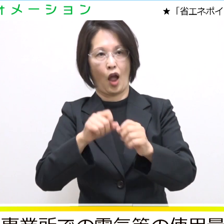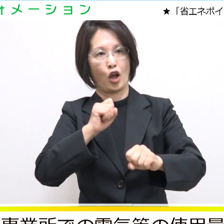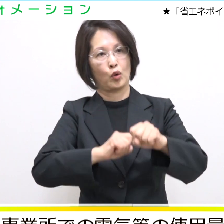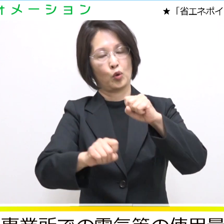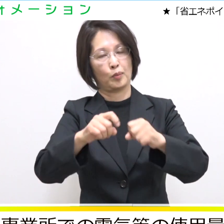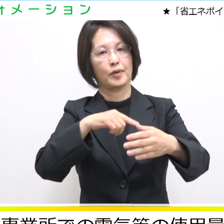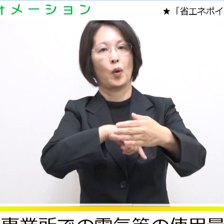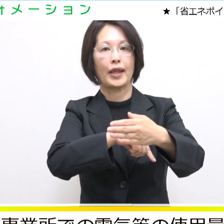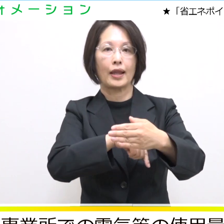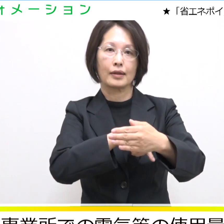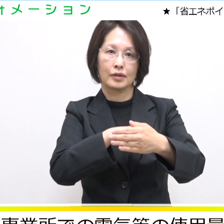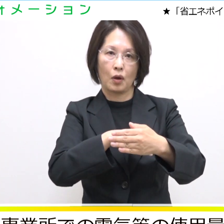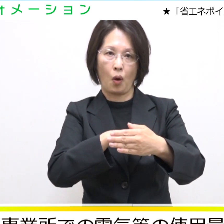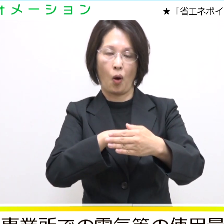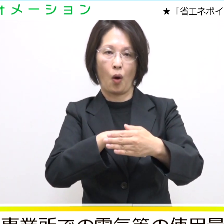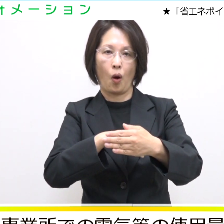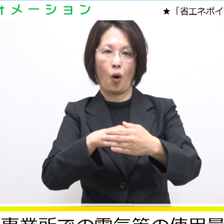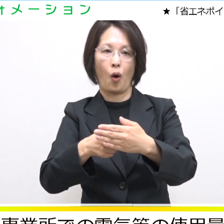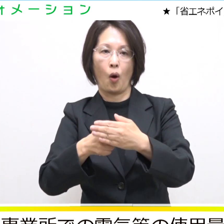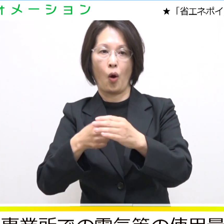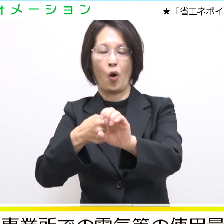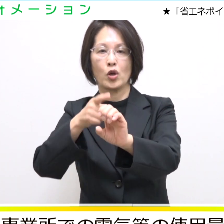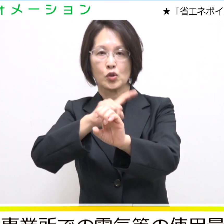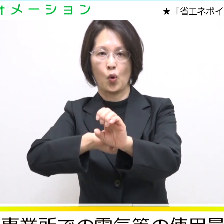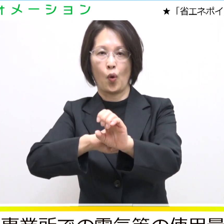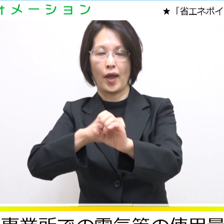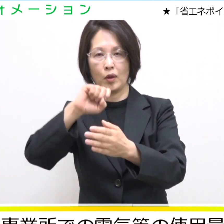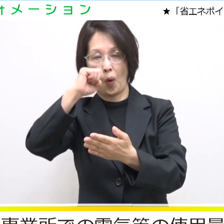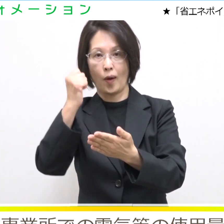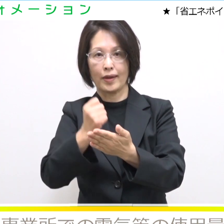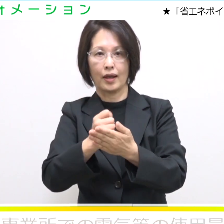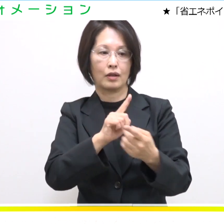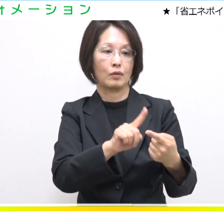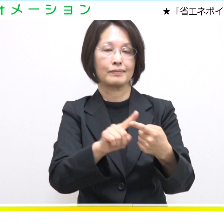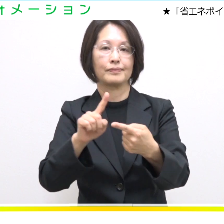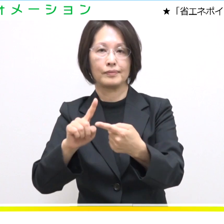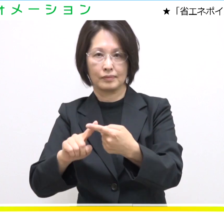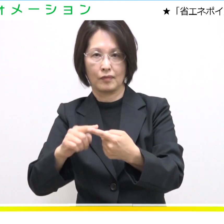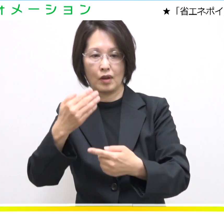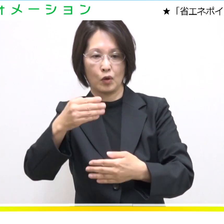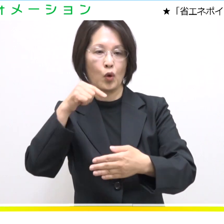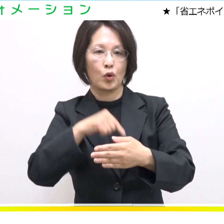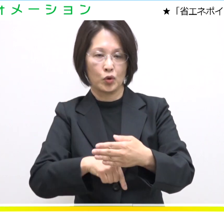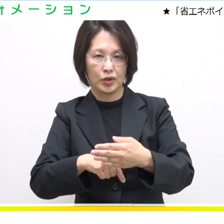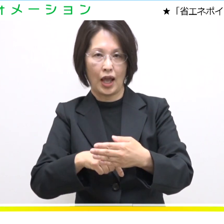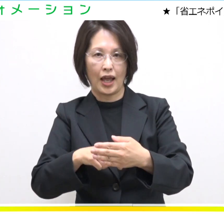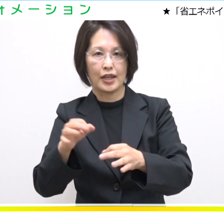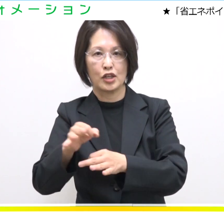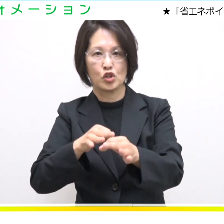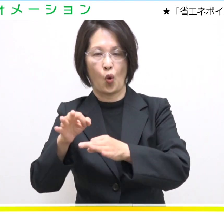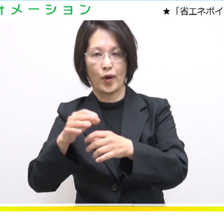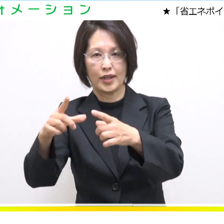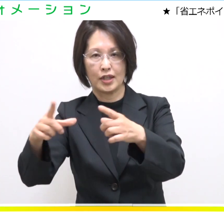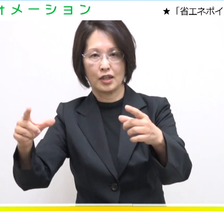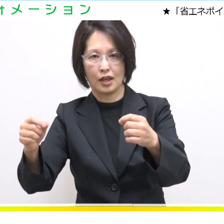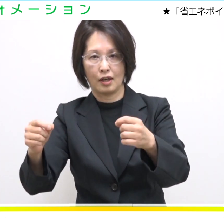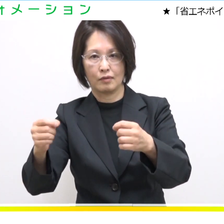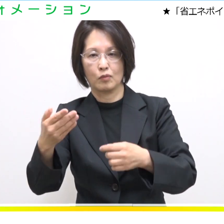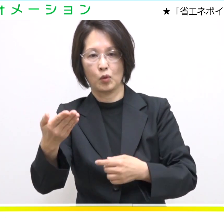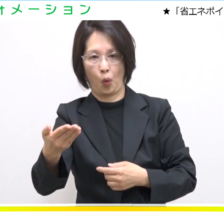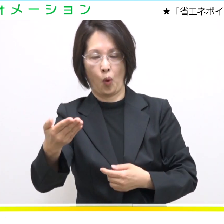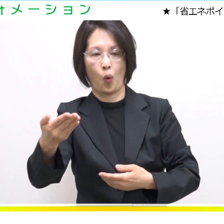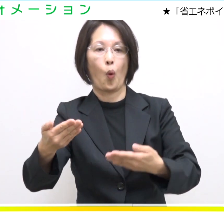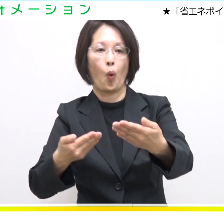取り組み内容や省エネの成果に応じて区内共通商品と